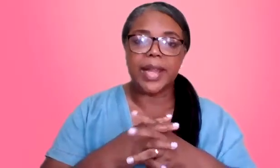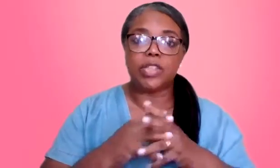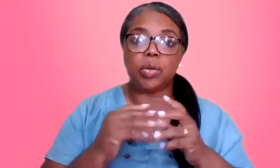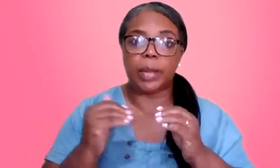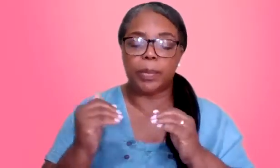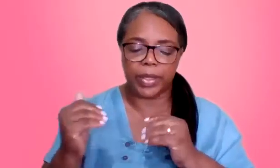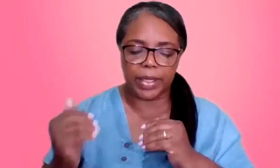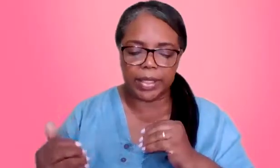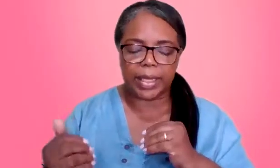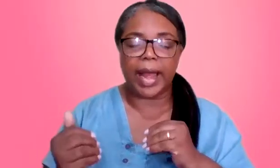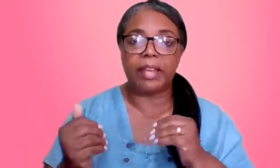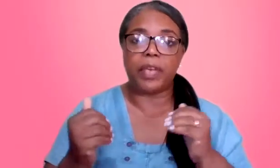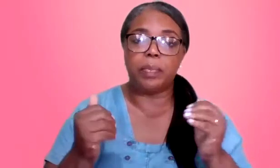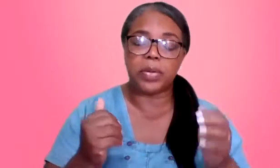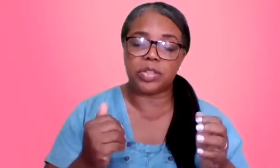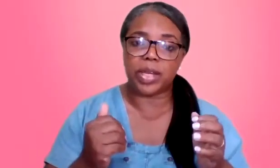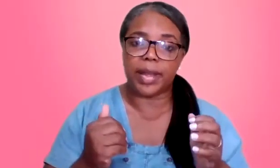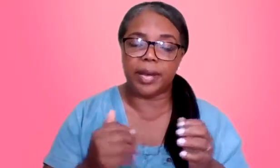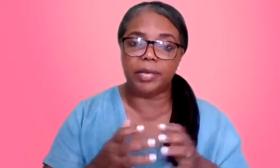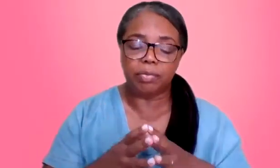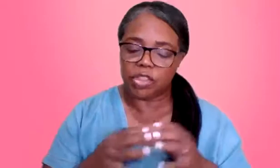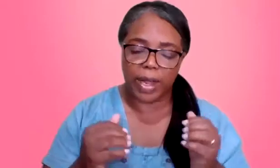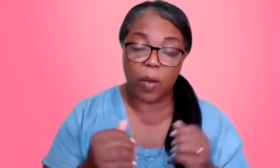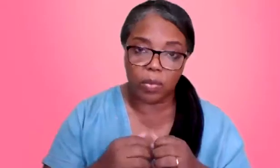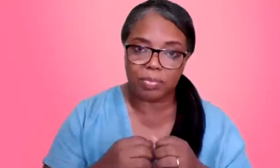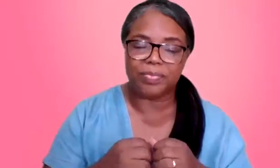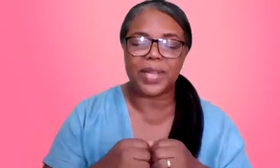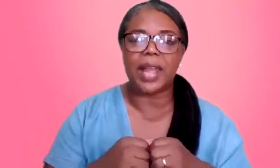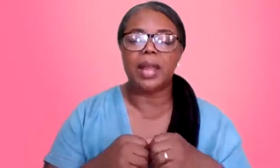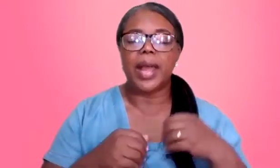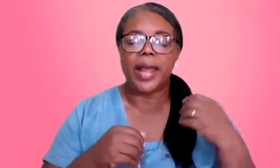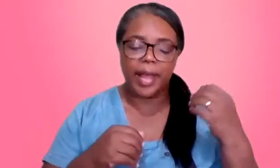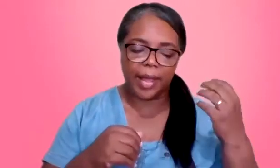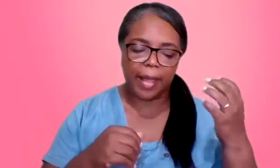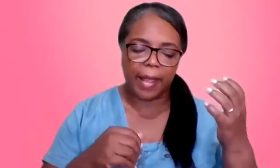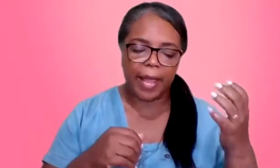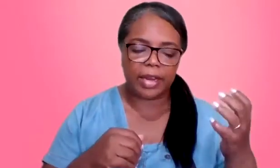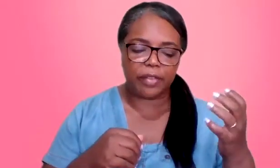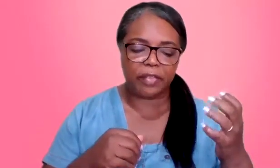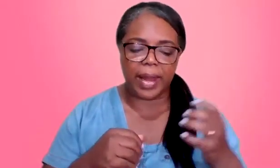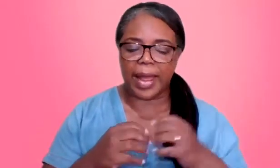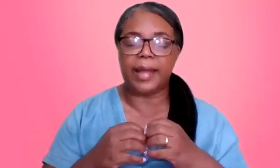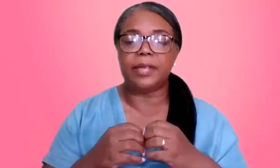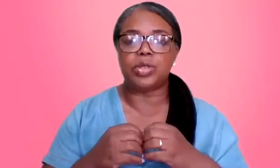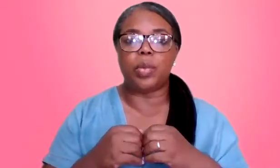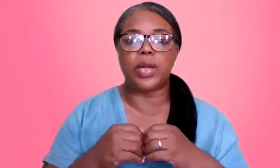Idade Contemporânea, aí vem Ponce de Leão, né? Ele vai falar sobre